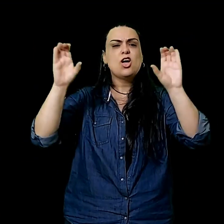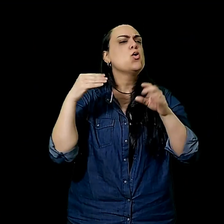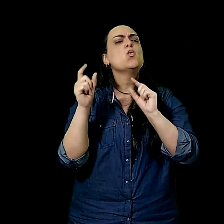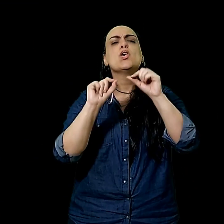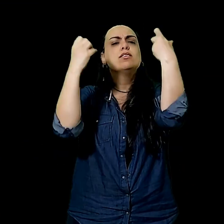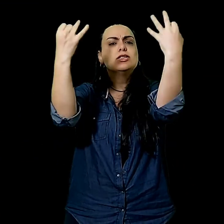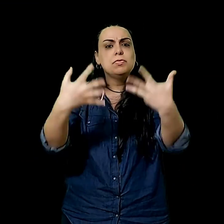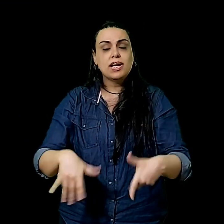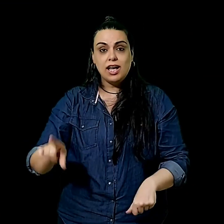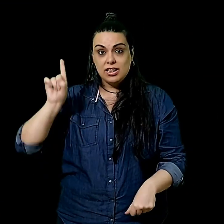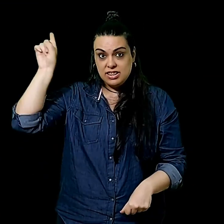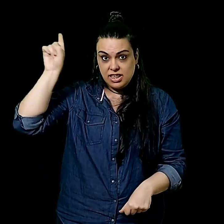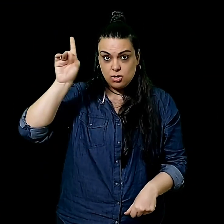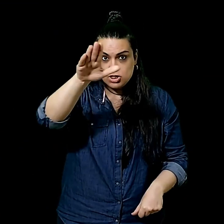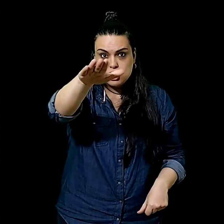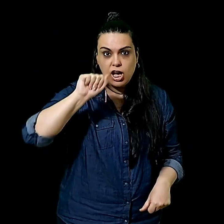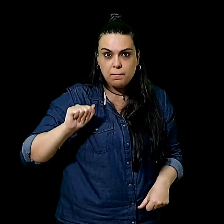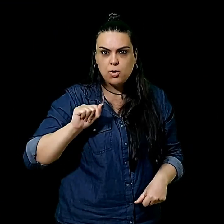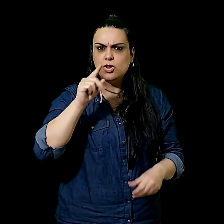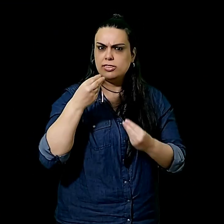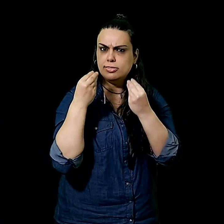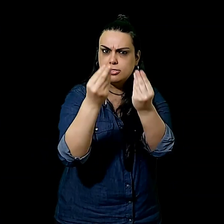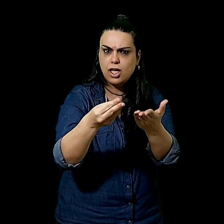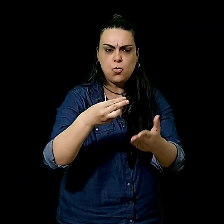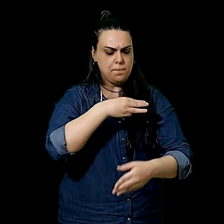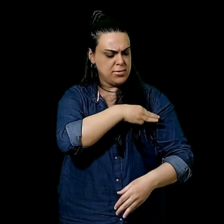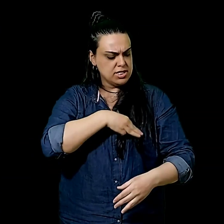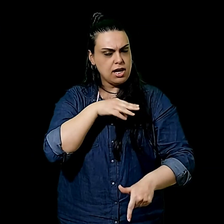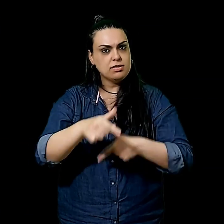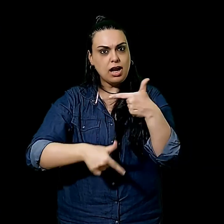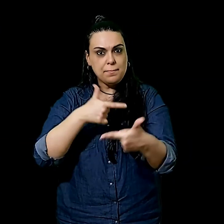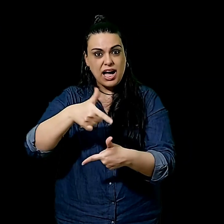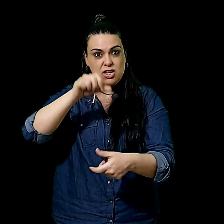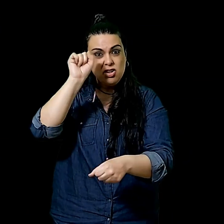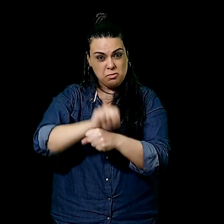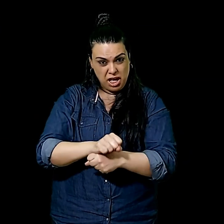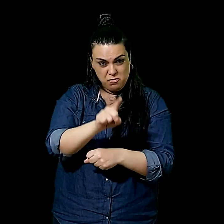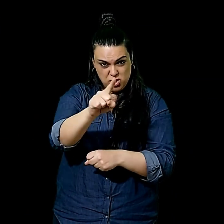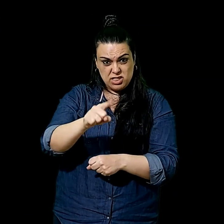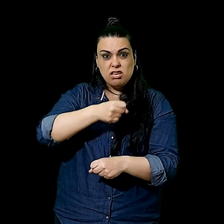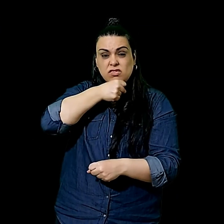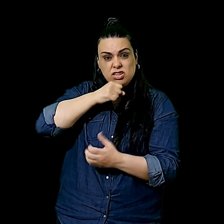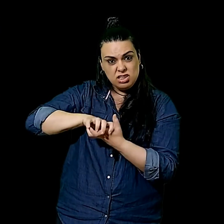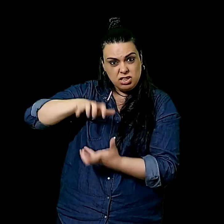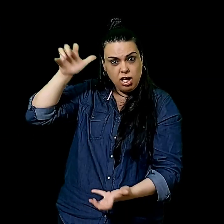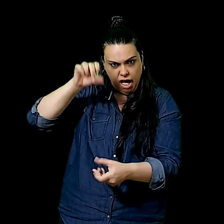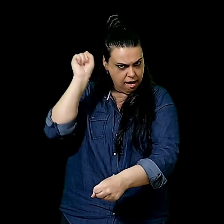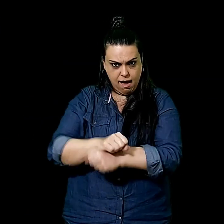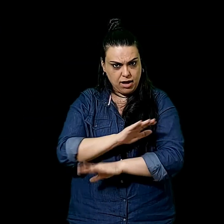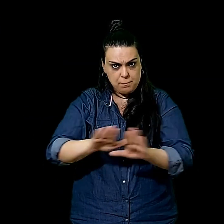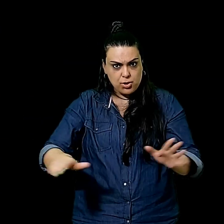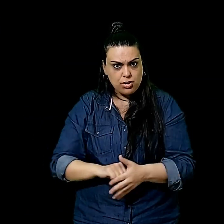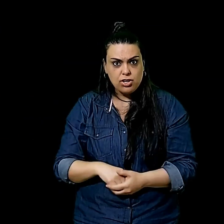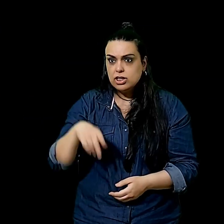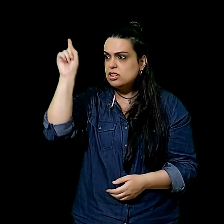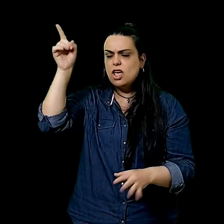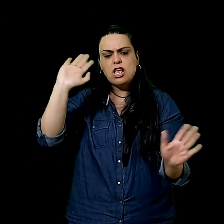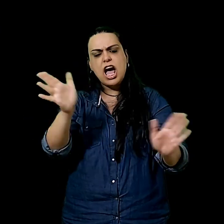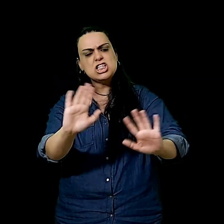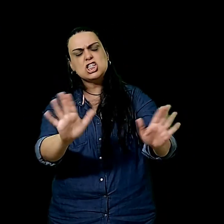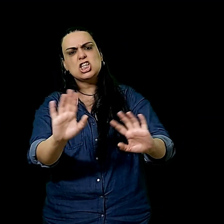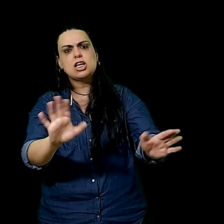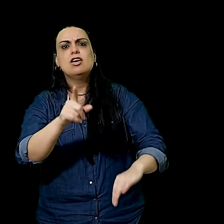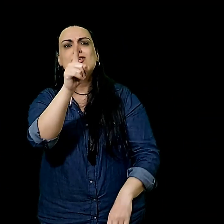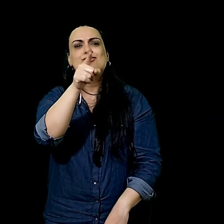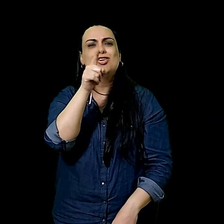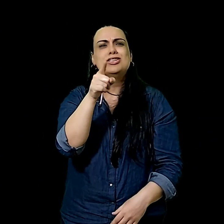disso? Sua chamada não acaba quando você fica idoso. Aquilo que Deus tem para a sua vida não se encerra quando a sua